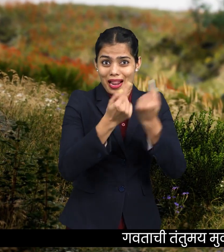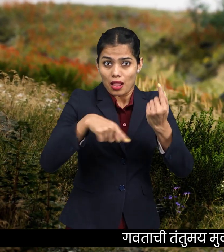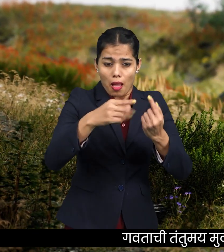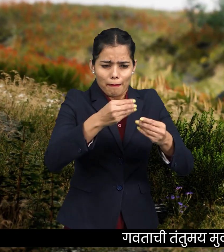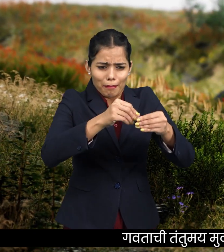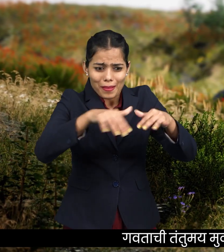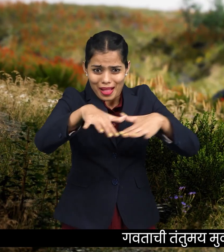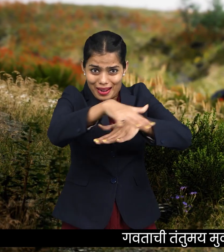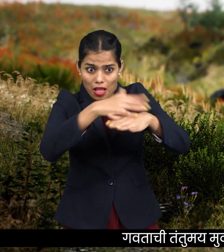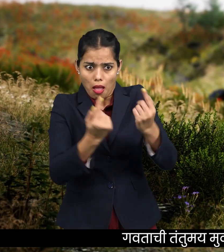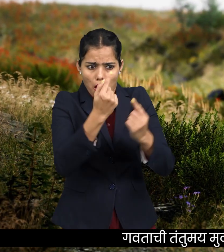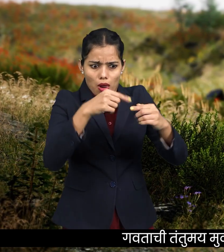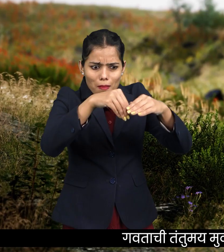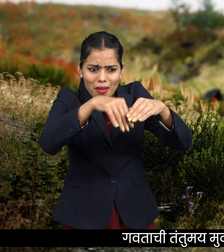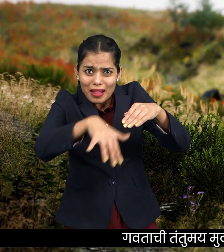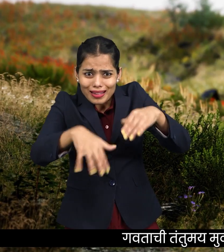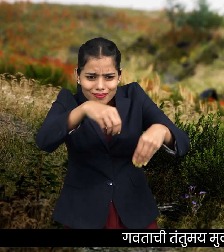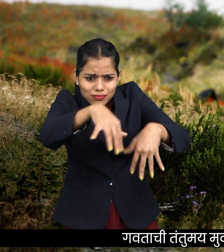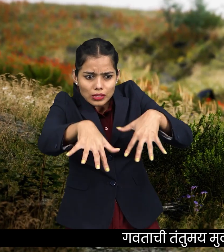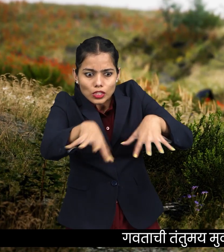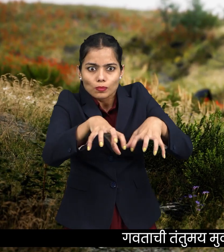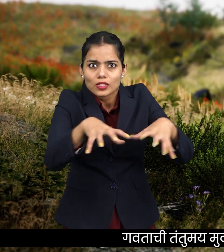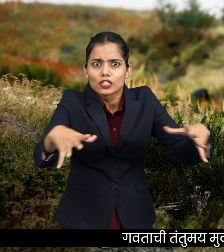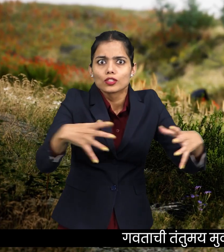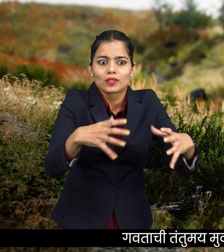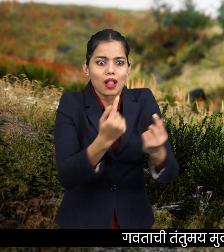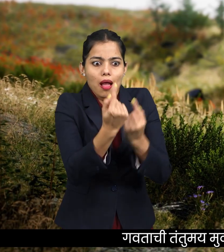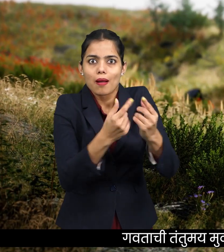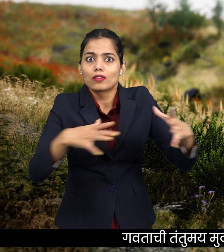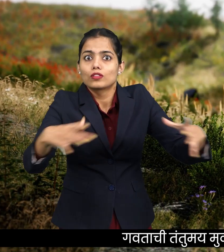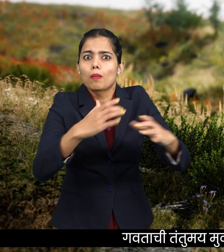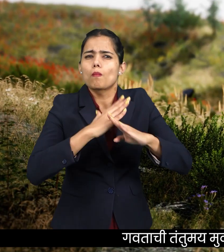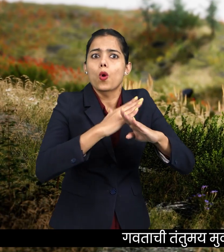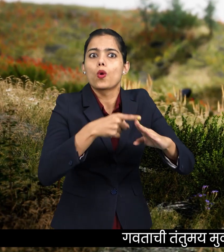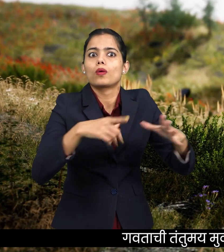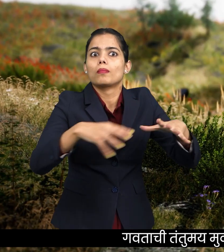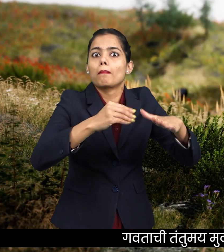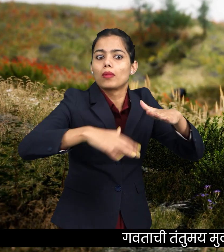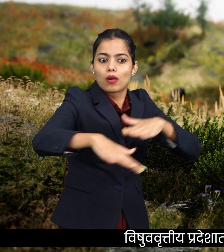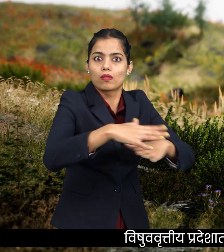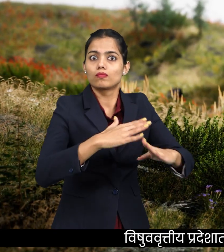गवताचे तंतुमय मुळे जमिनीची धूप रोखतात.